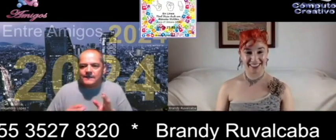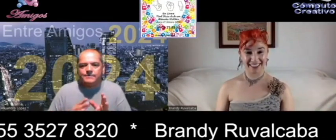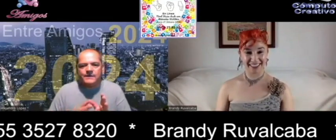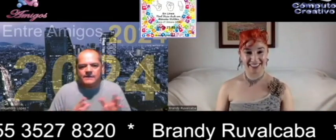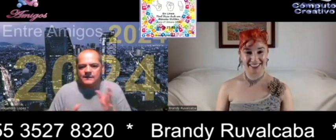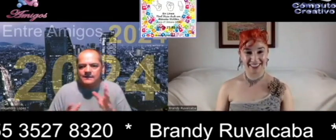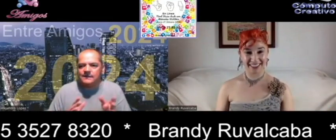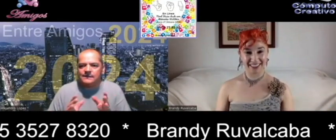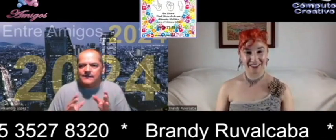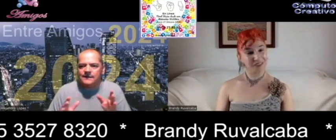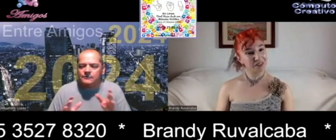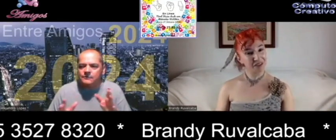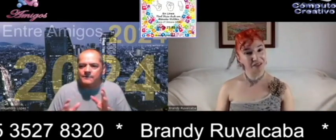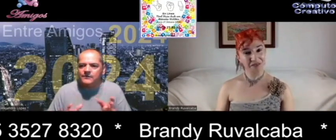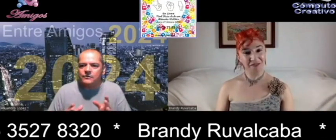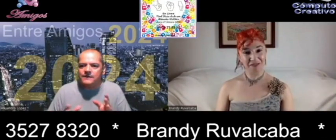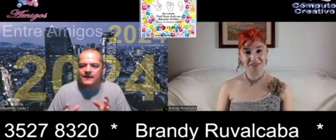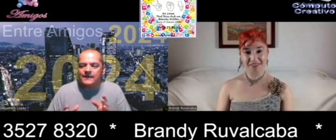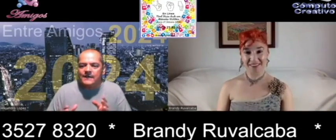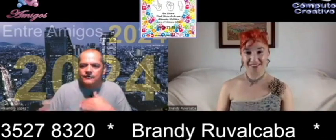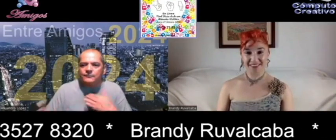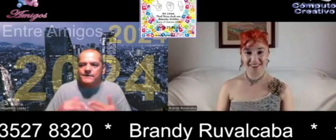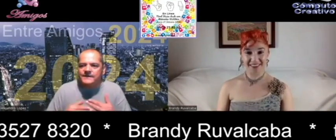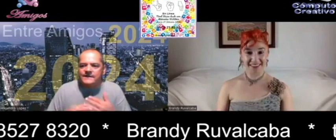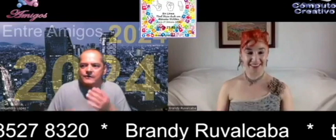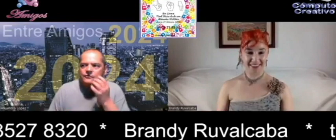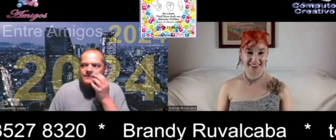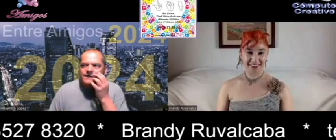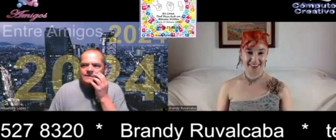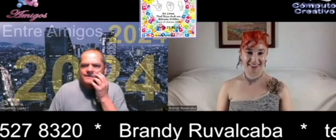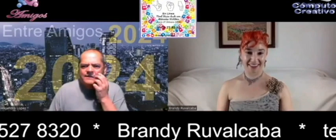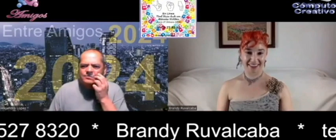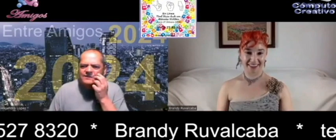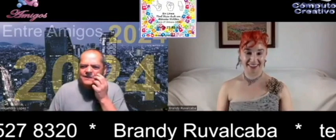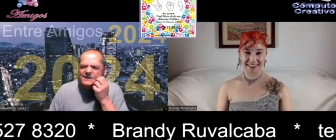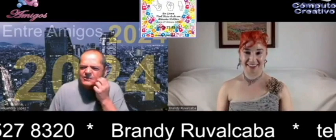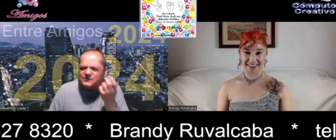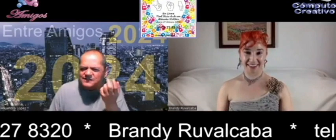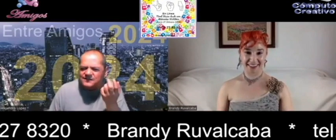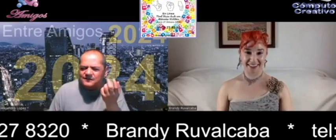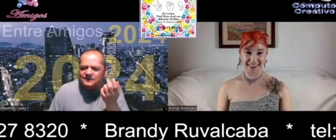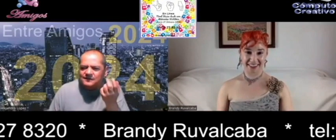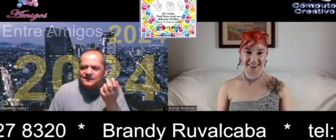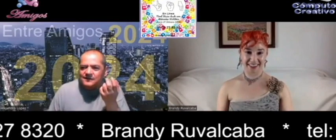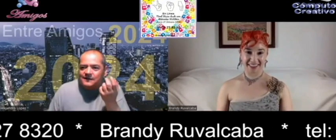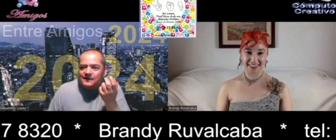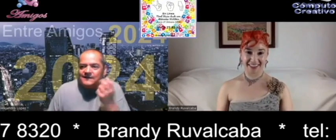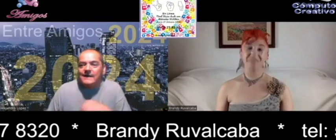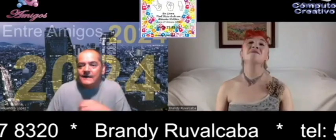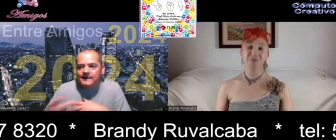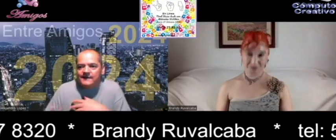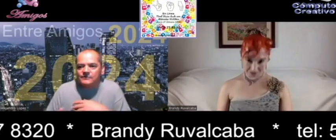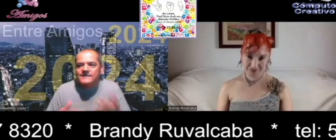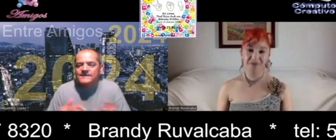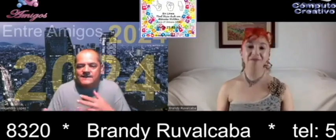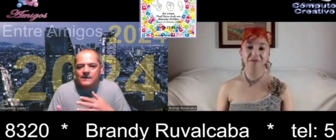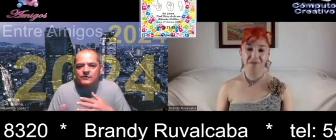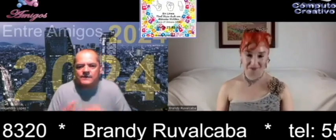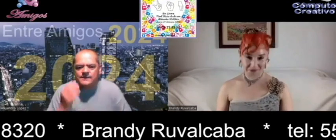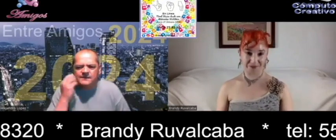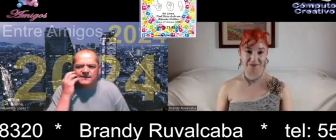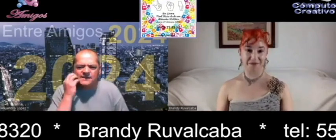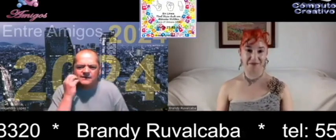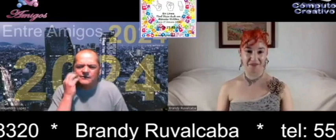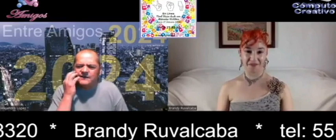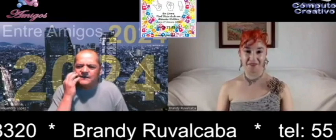así, de repente llegaba un momento en que ellos me decían algo y yo me quedaba así que, pues, ¿qué me quiso decir, no? Y al revés, yo les decía algo